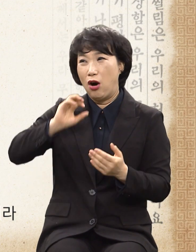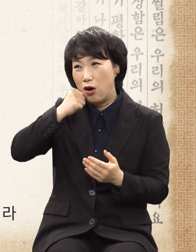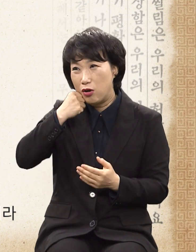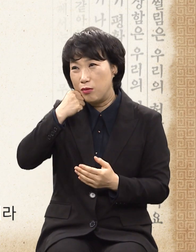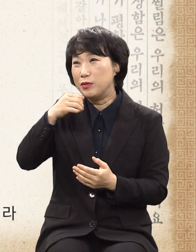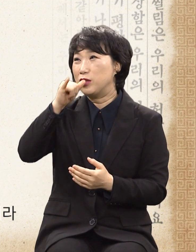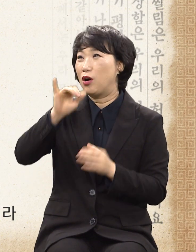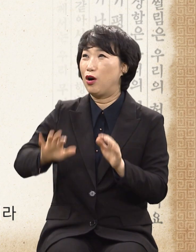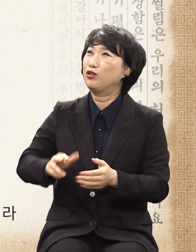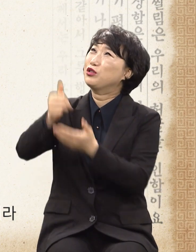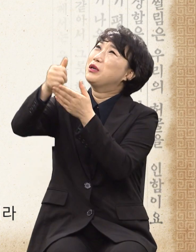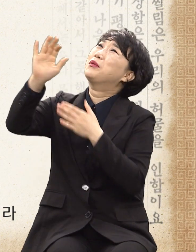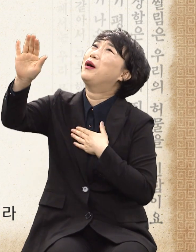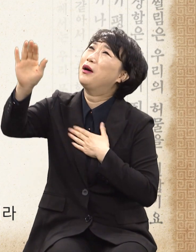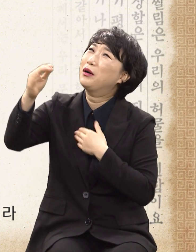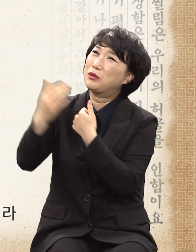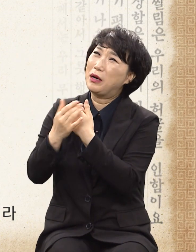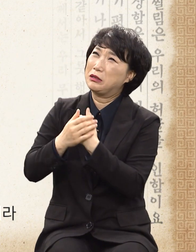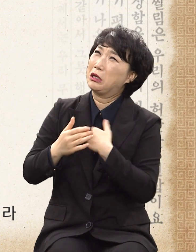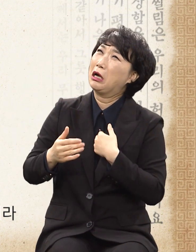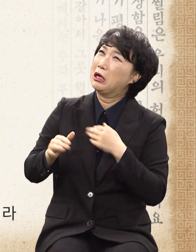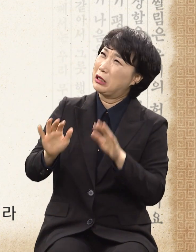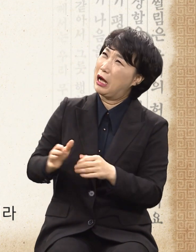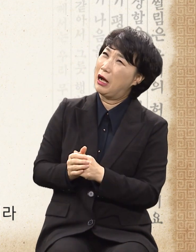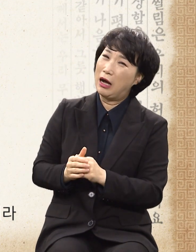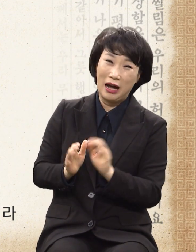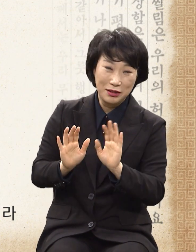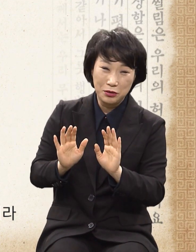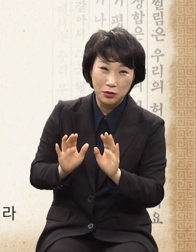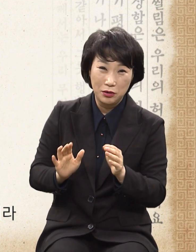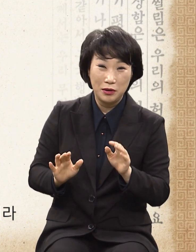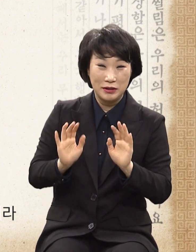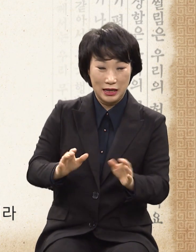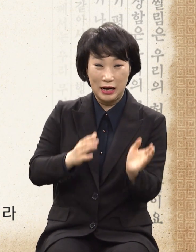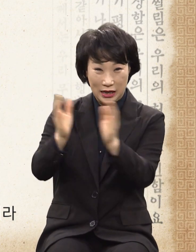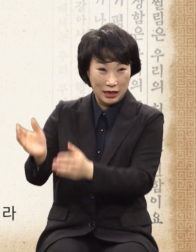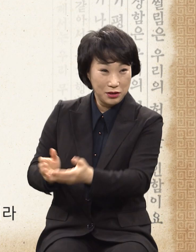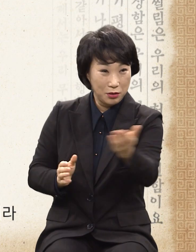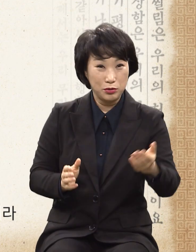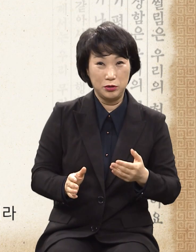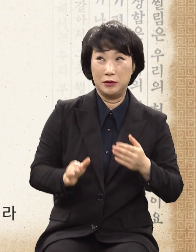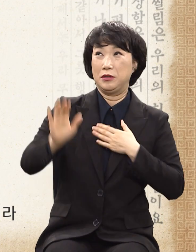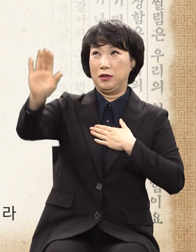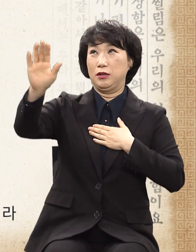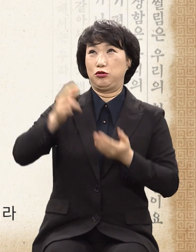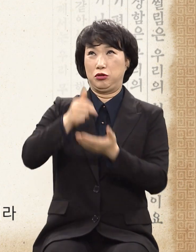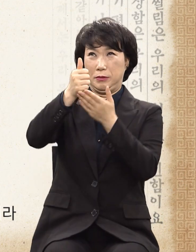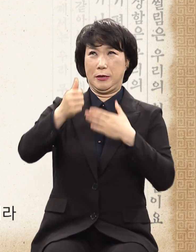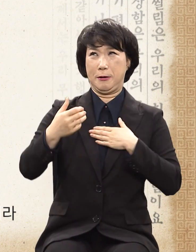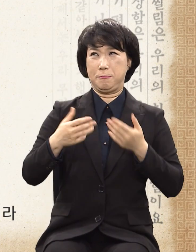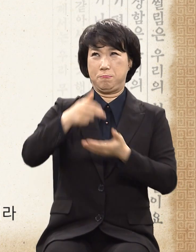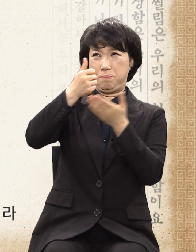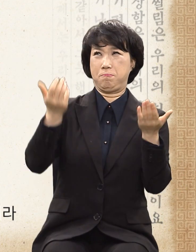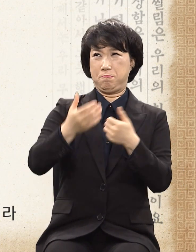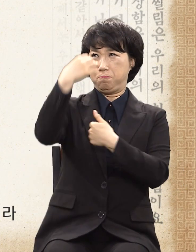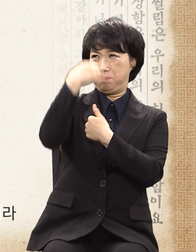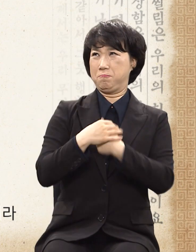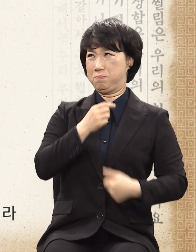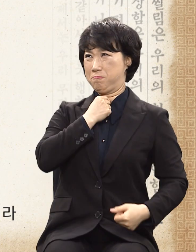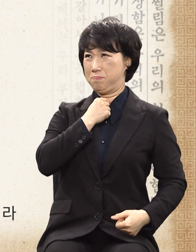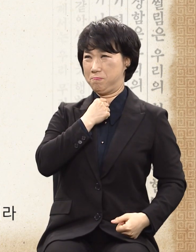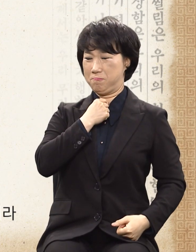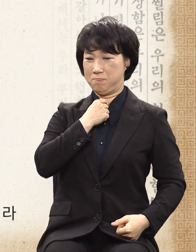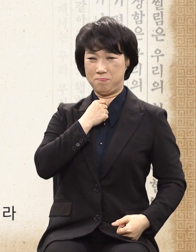주님이 내 사역하옵소서 그게 아니라 내가 주님 사역을 하려고 해야 된다 이 말입니다. 여러분 얼마나